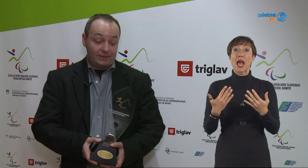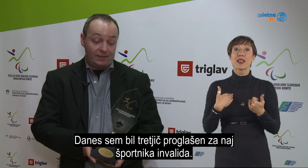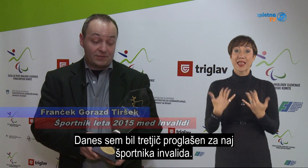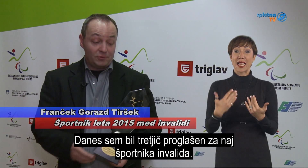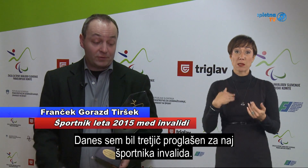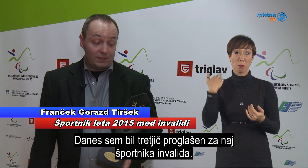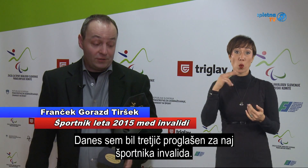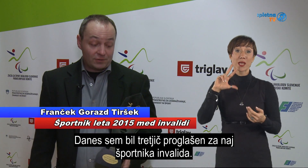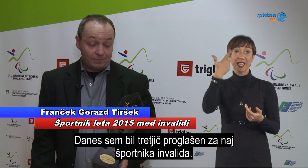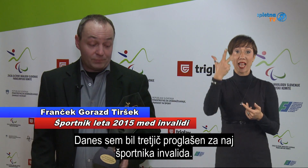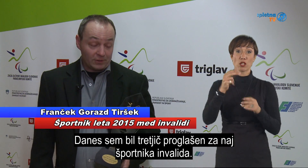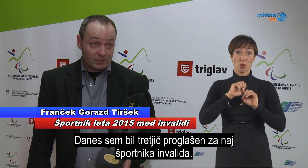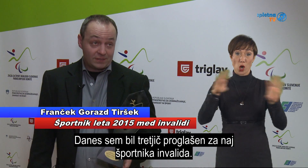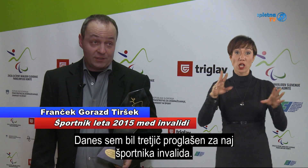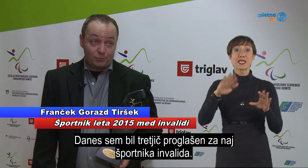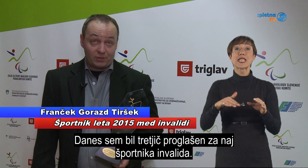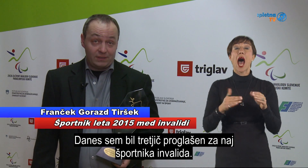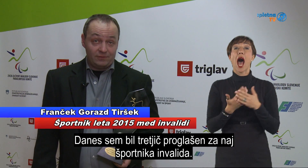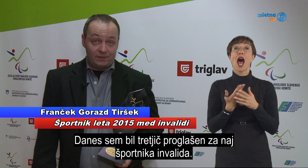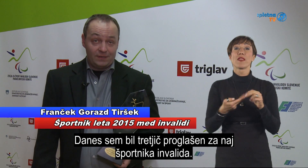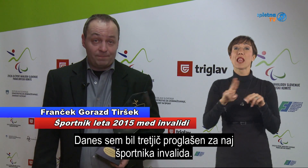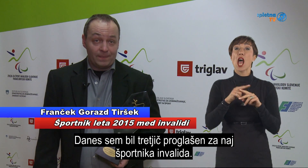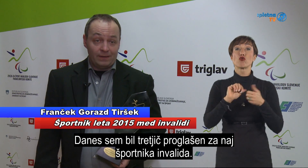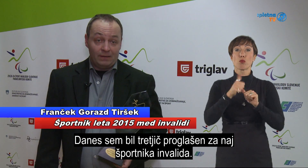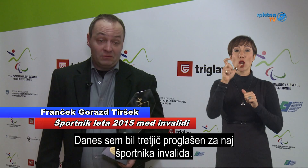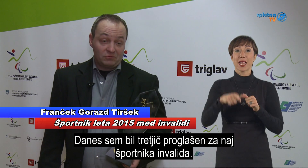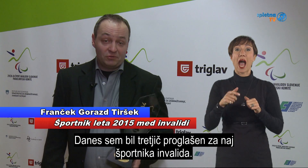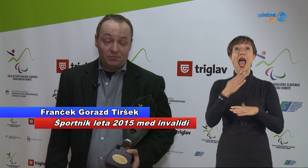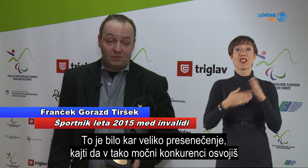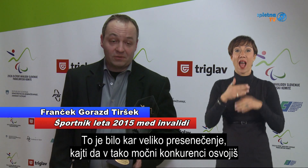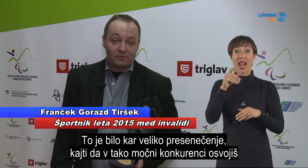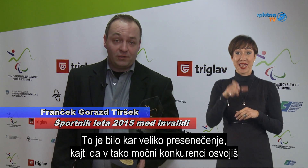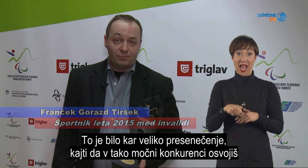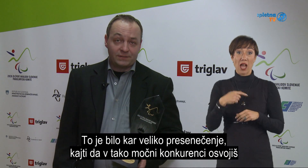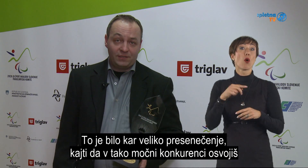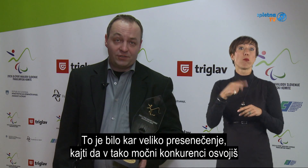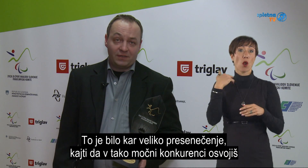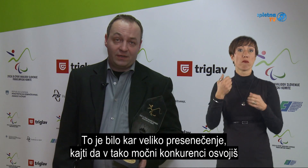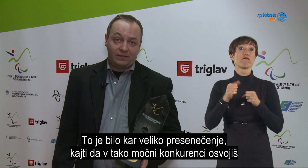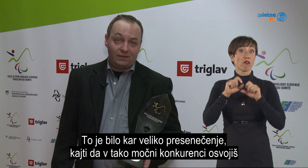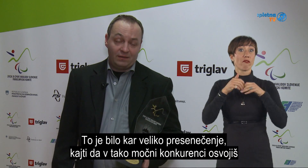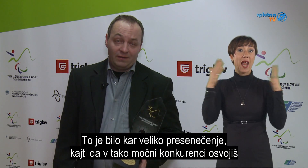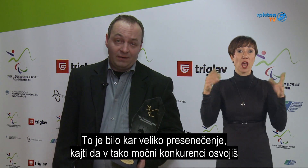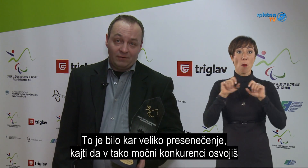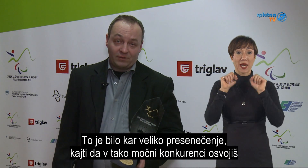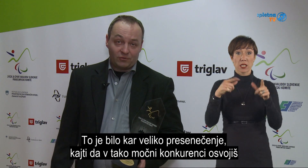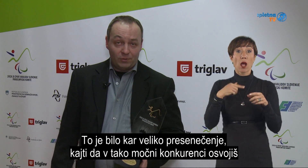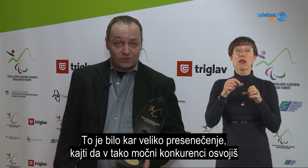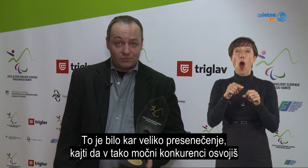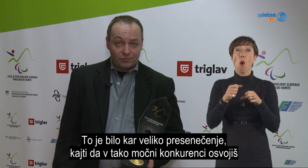Danes sem bil tretjič proglašen za najšportnika invalida. To je bilo kar veliko presenečenje, kajti v tako močni